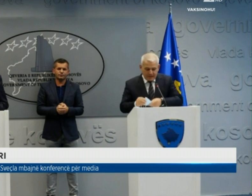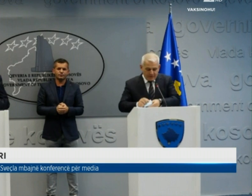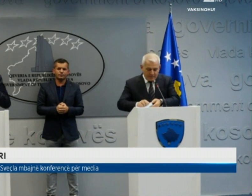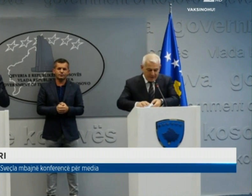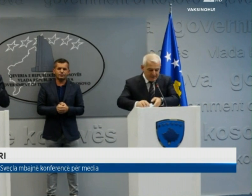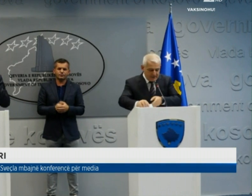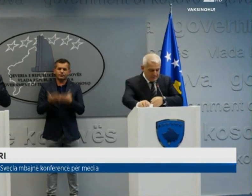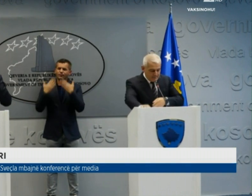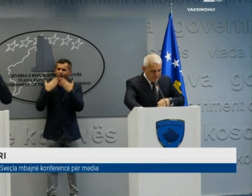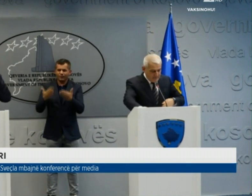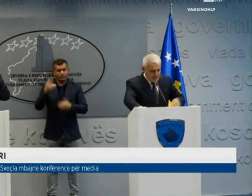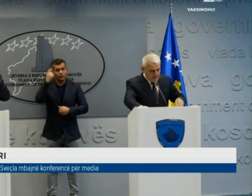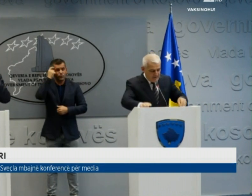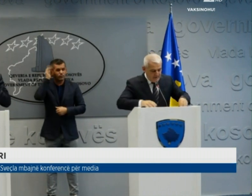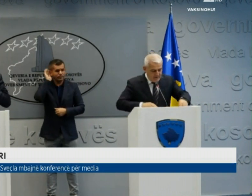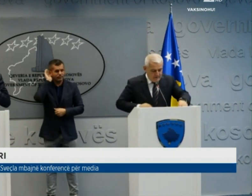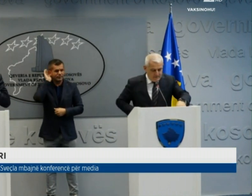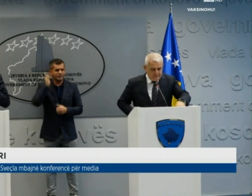Faleminderit, kryeministër.